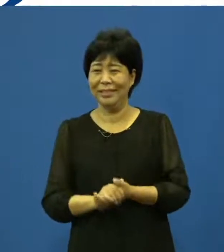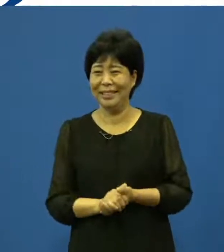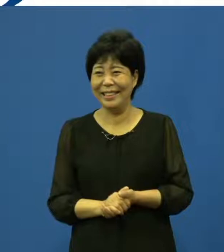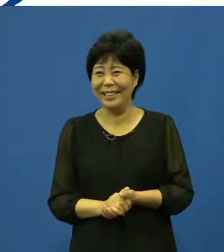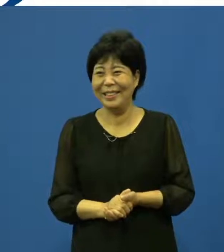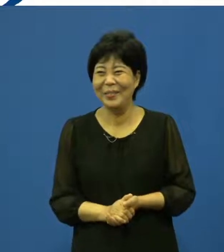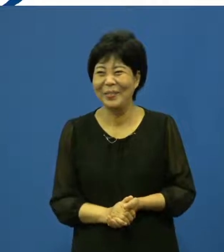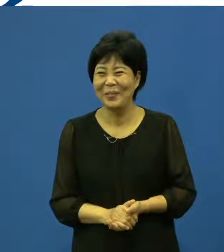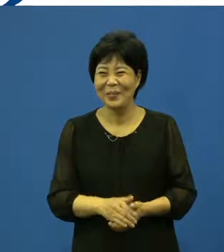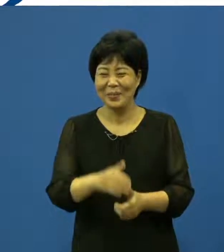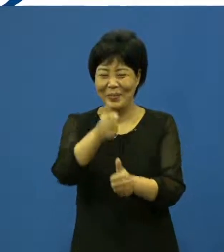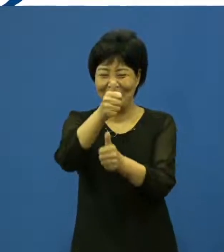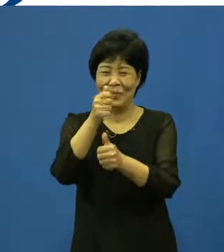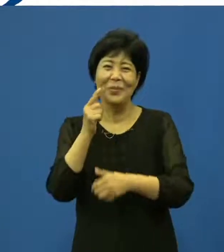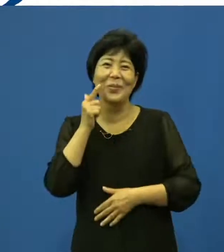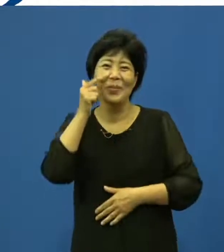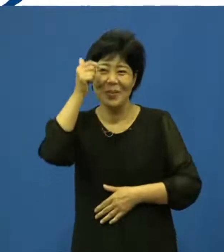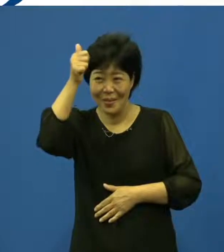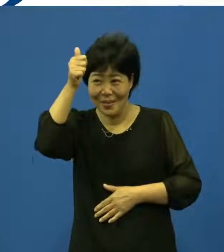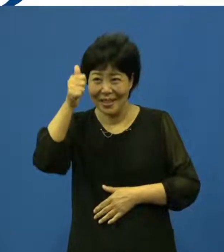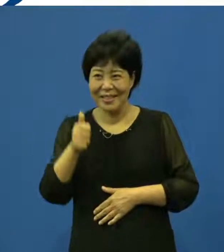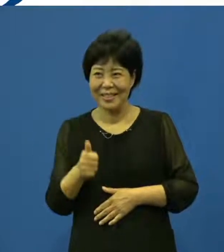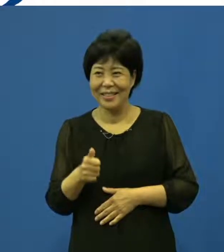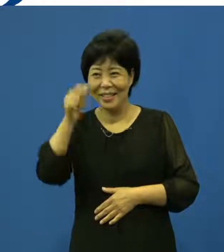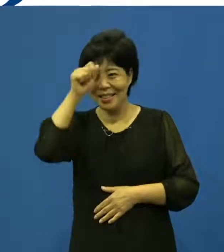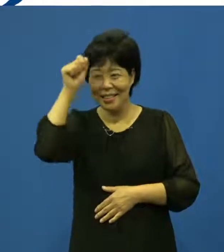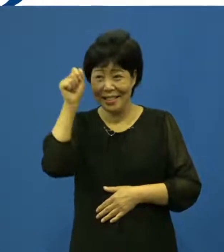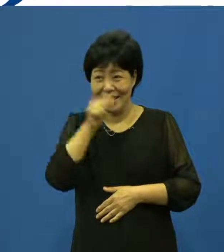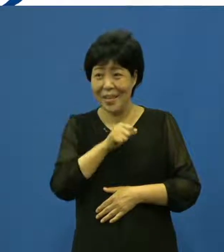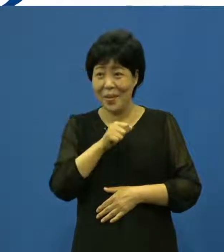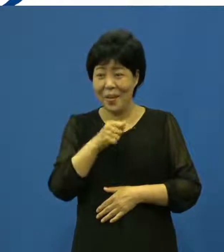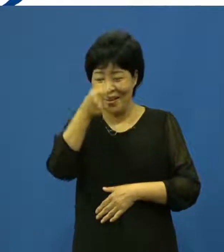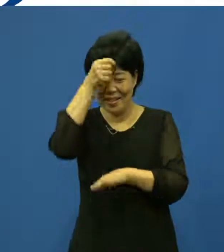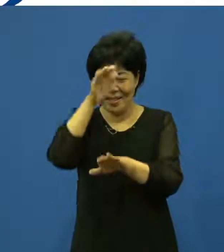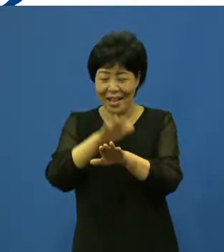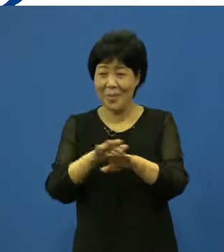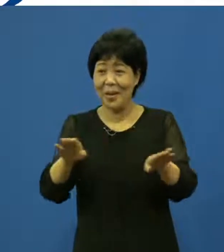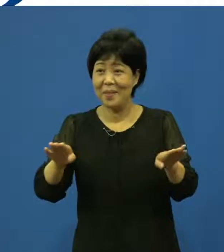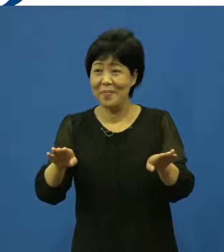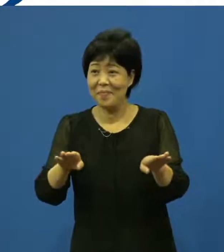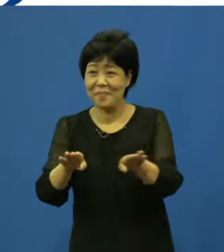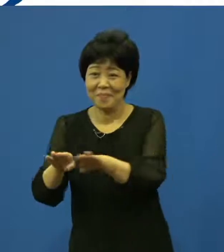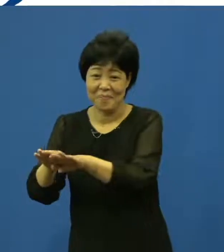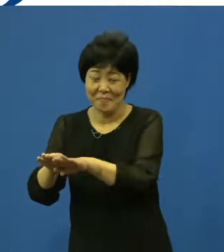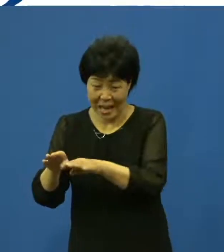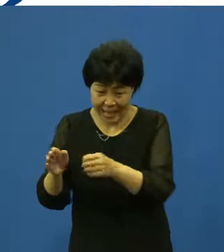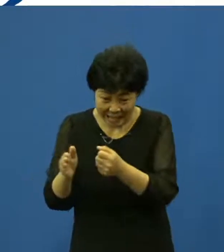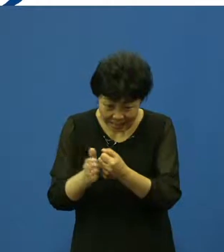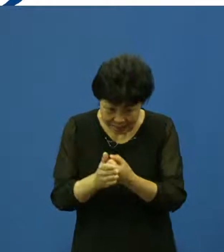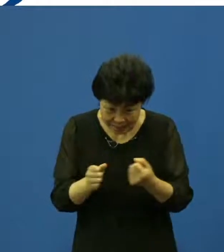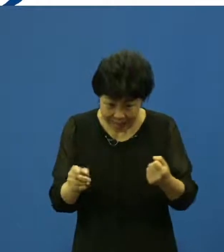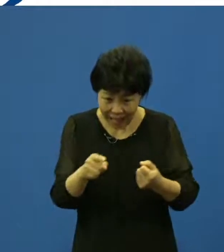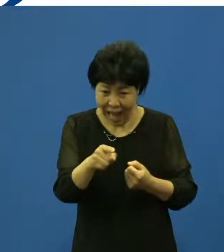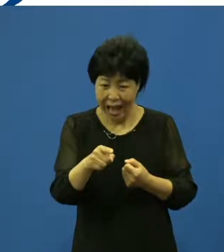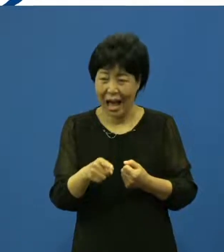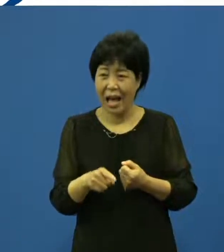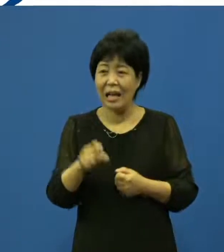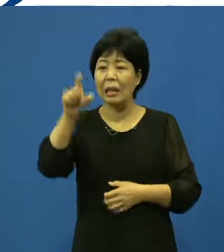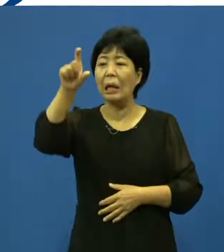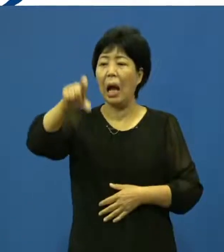교육자들도 하도 새벽기도 잘 안 나오니까 어떤 교회는 카드까지 이렇게 스캔하는 것까지 만들어놨다고 해요.